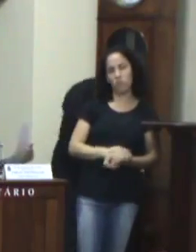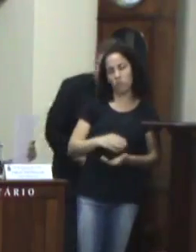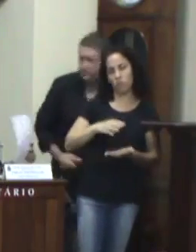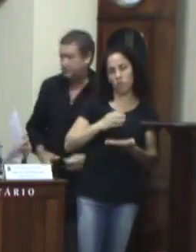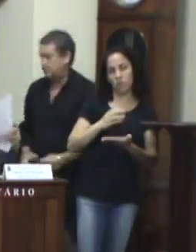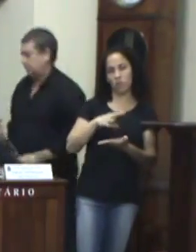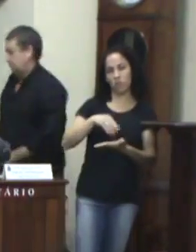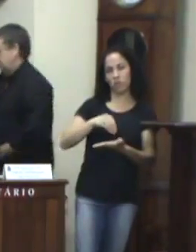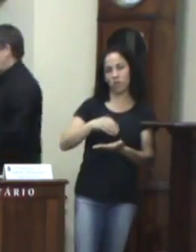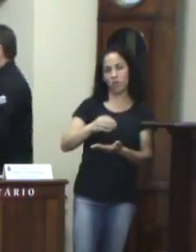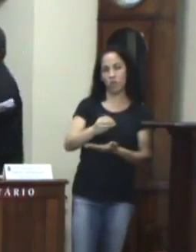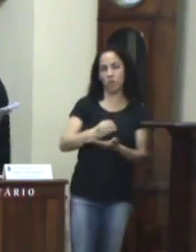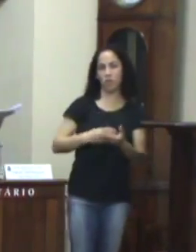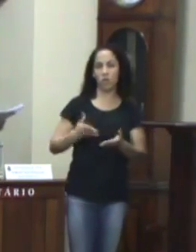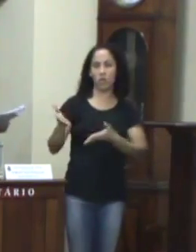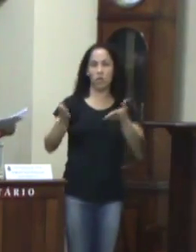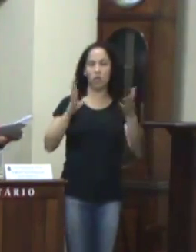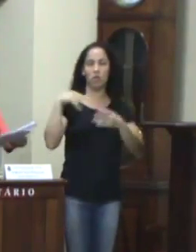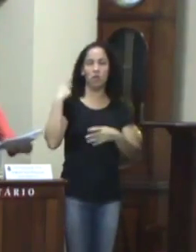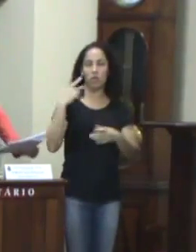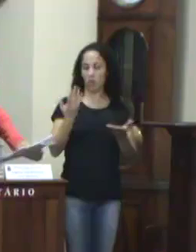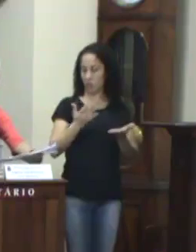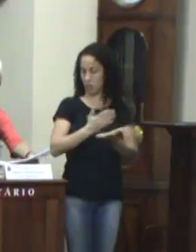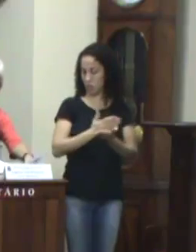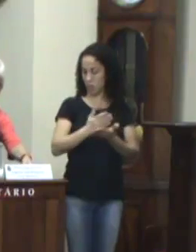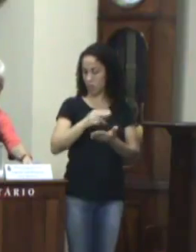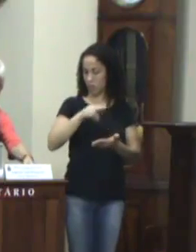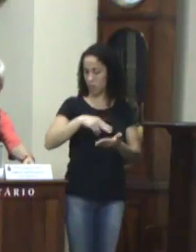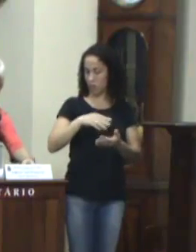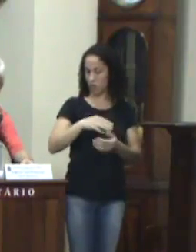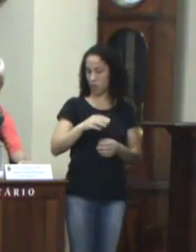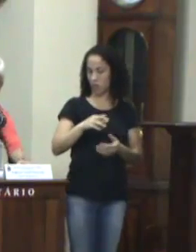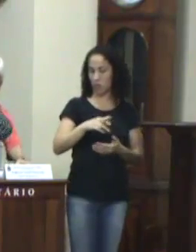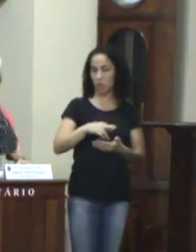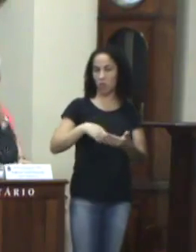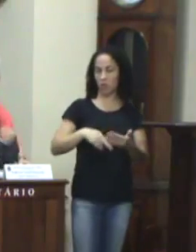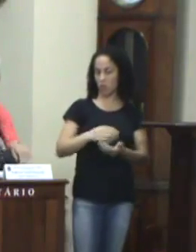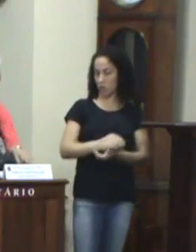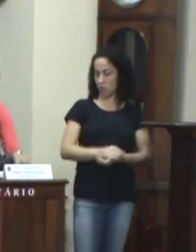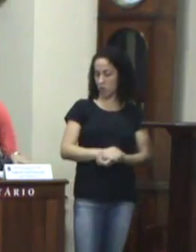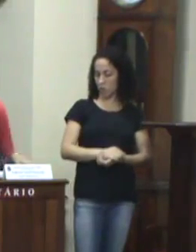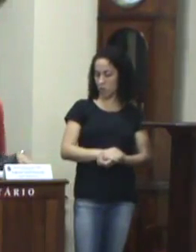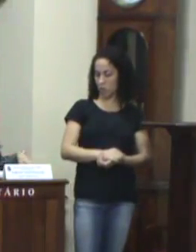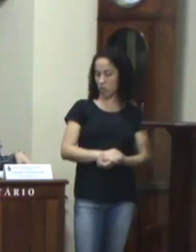As cópias ofícios serão encaminhadas aos vereadores. Passamos então agora à leitura de requerimentos.